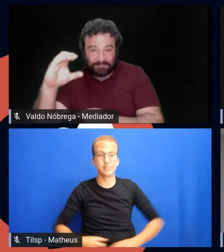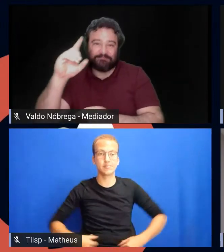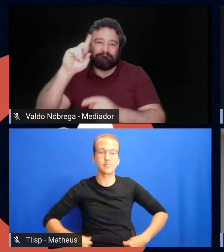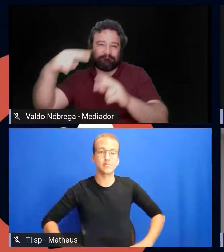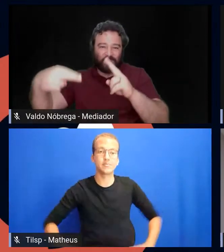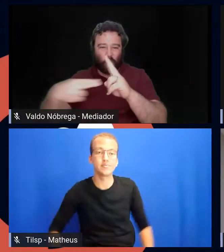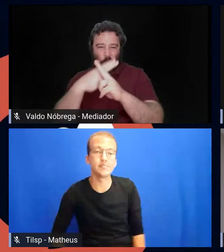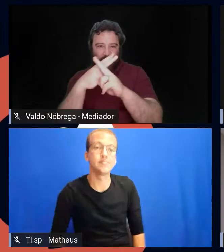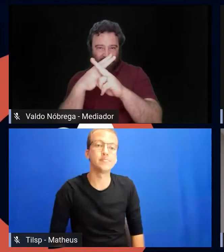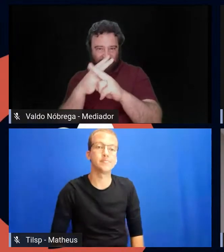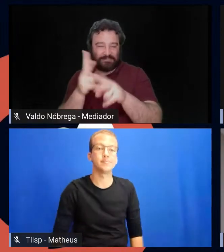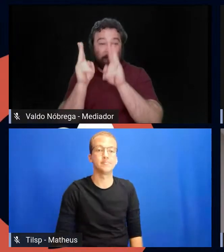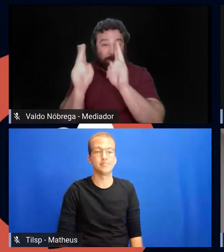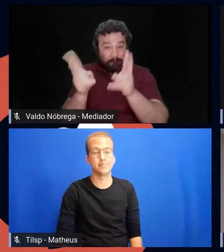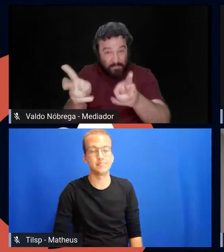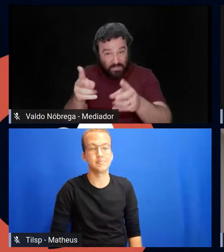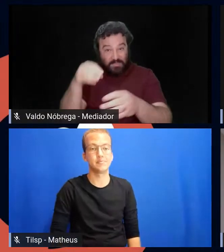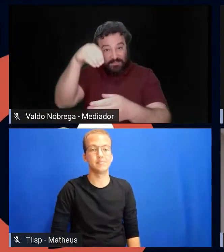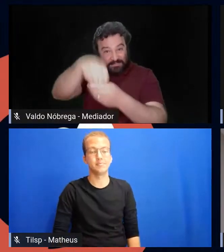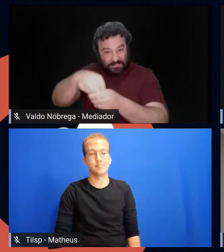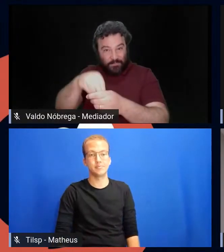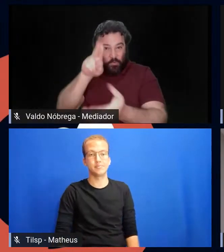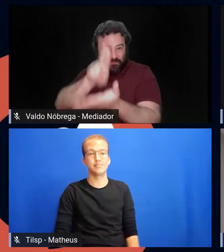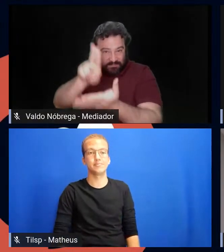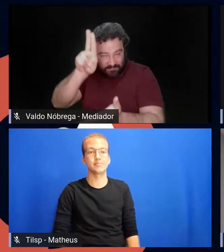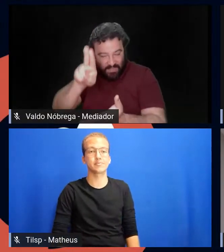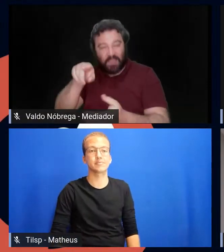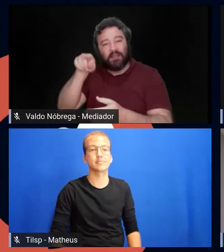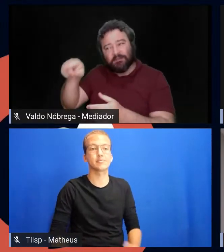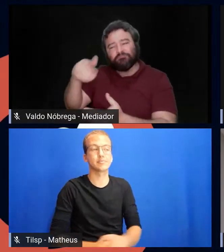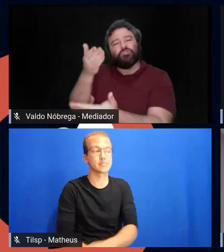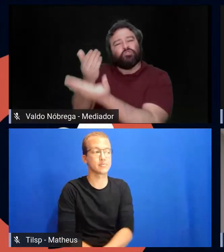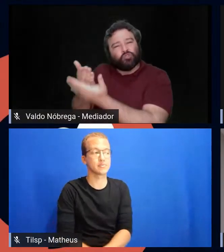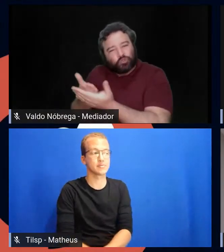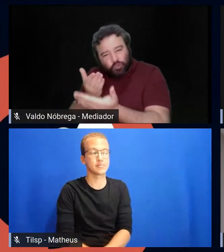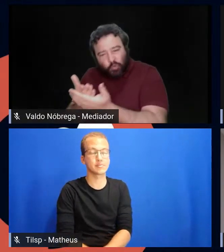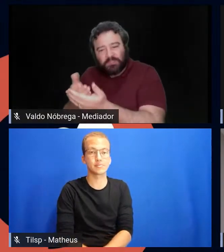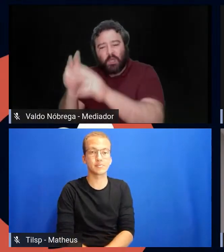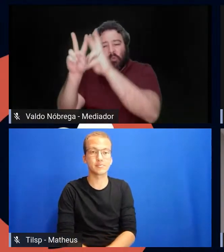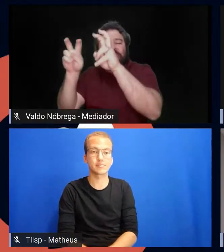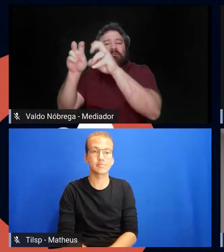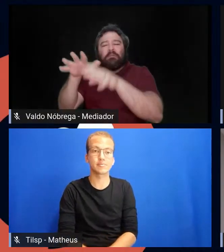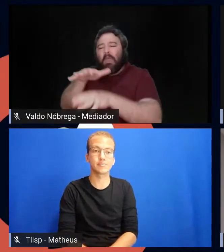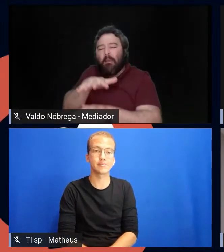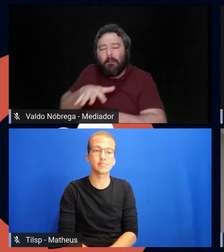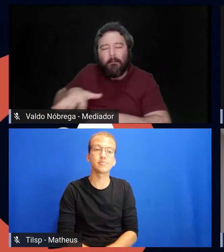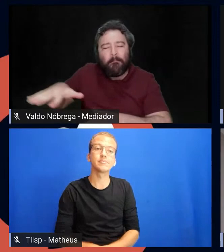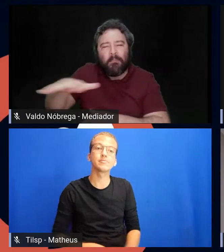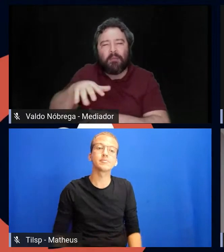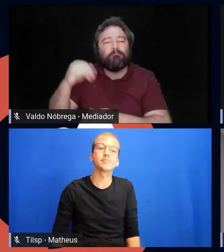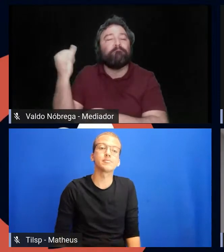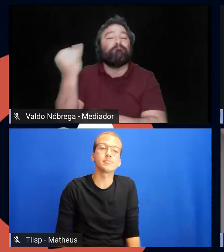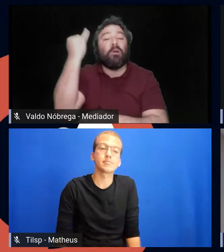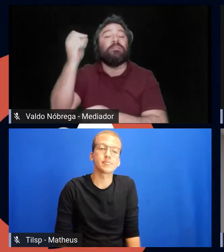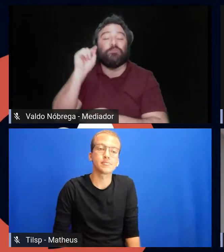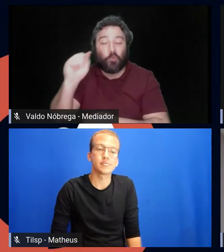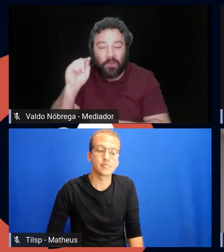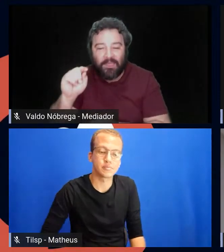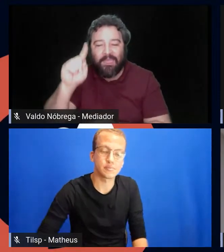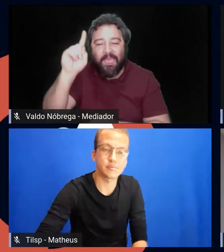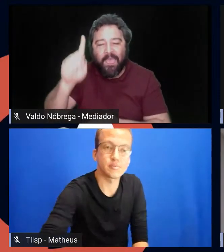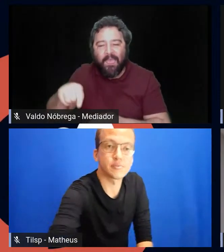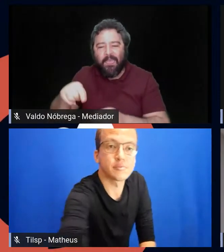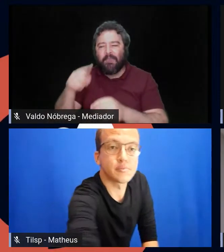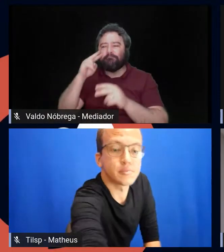Tatiane, o ESC, o ESC com este sinal. Então, é a mesma universidade e ela estuda sobre a